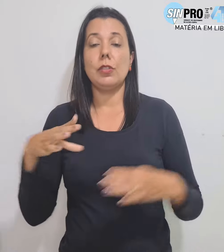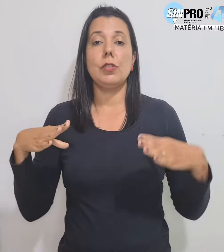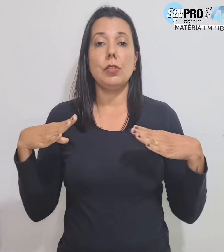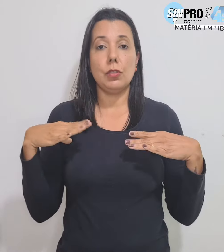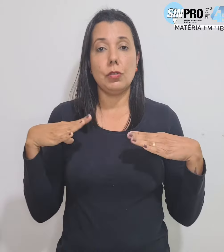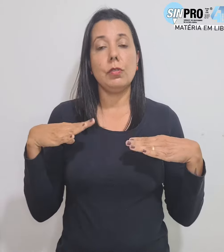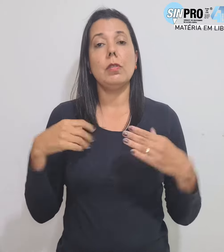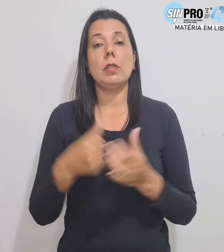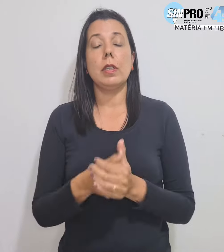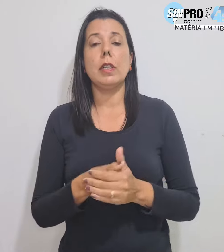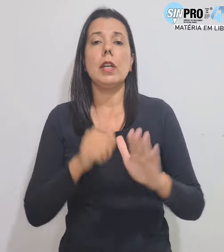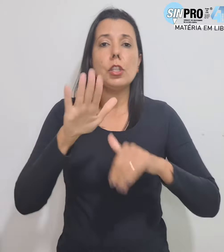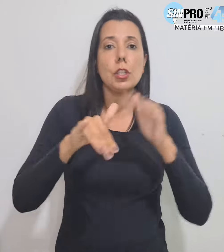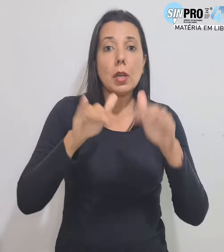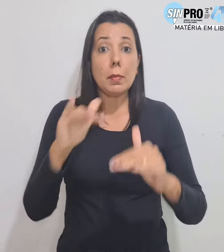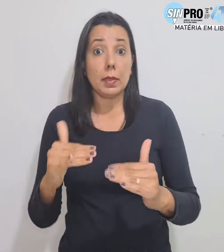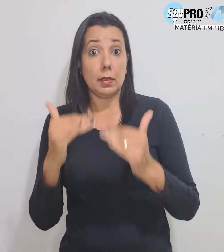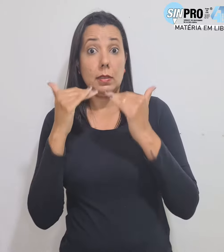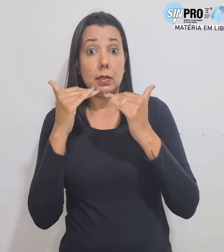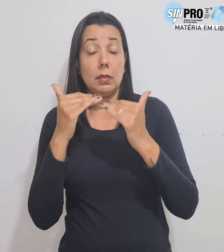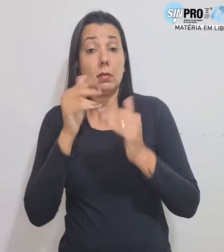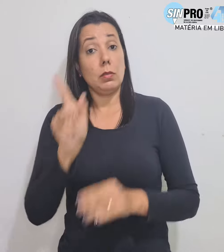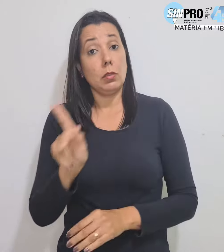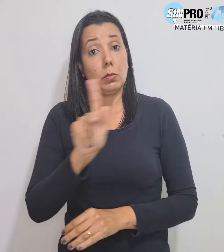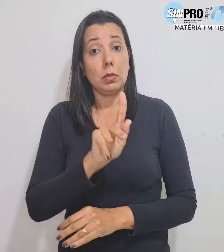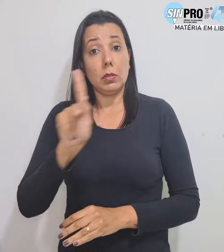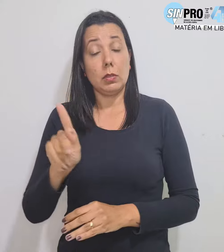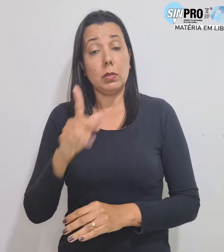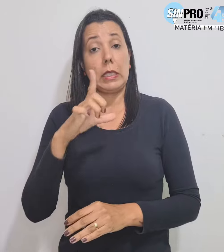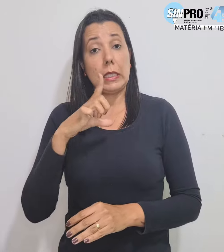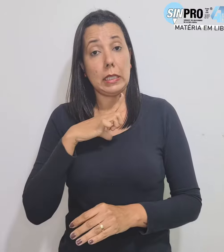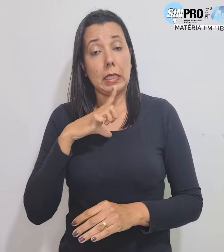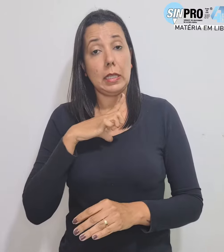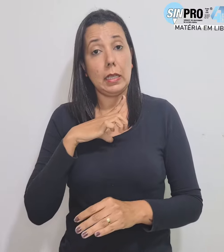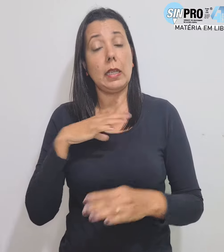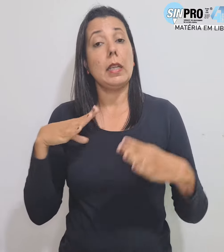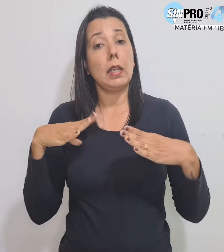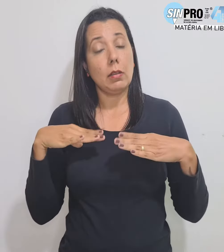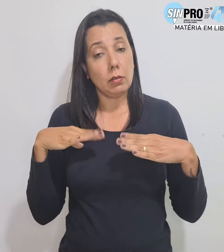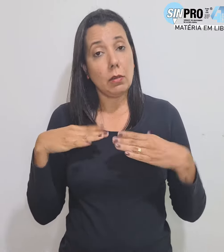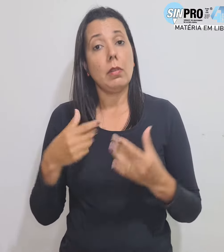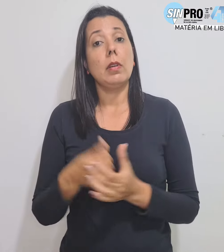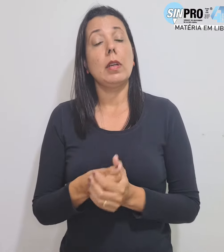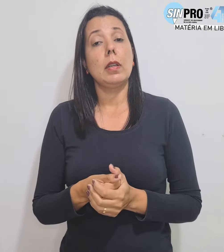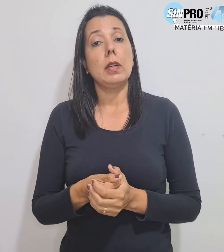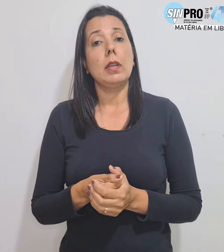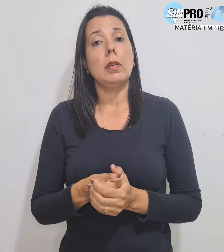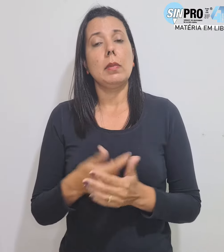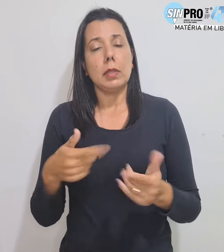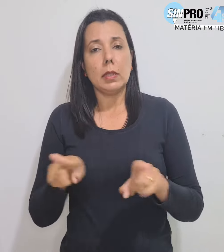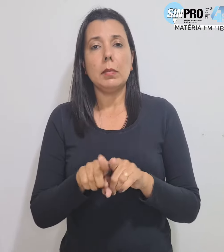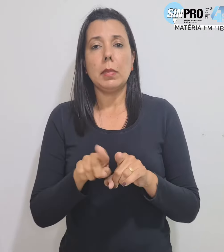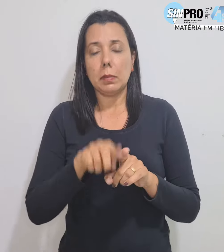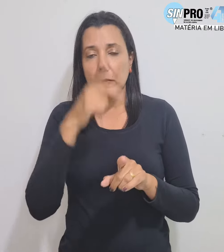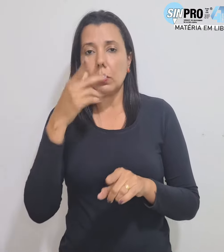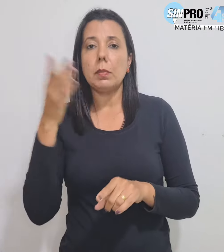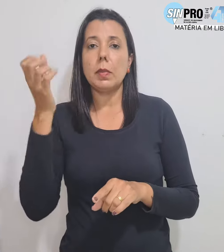dias de abono. O Simpro chama a atenção para que os professores que têm o abono para usufruir para gozar deste